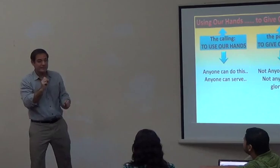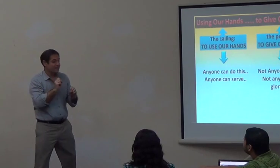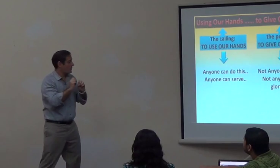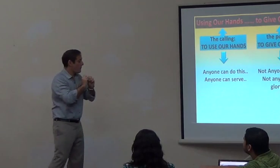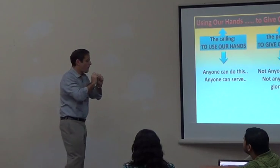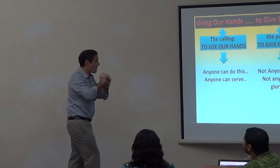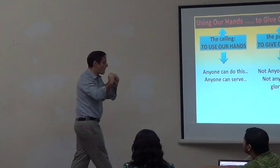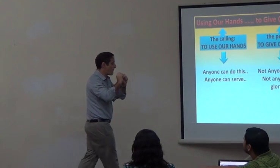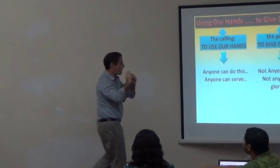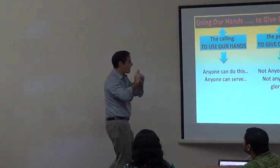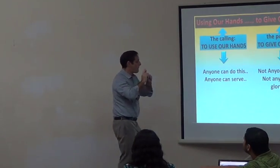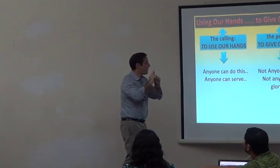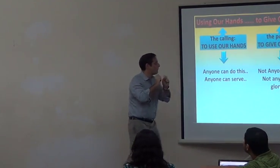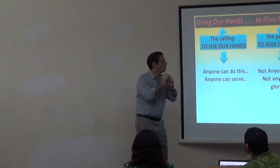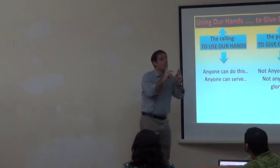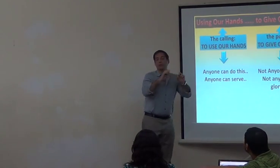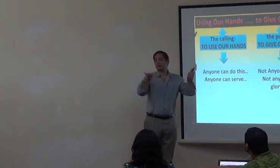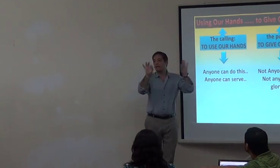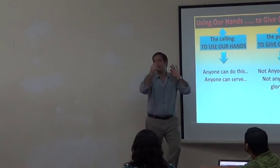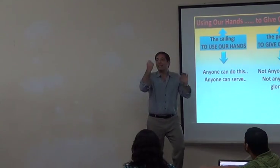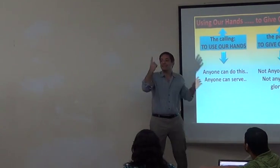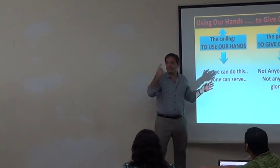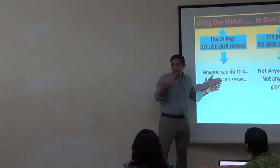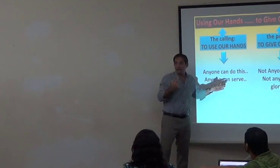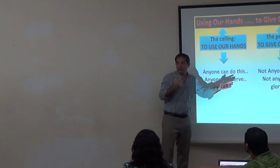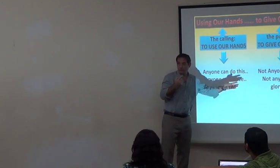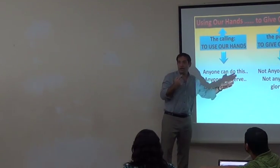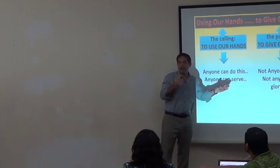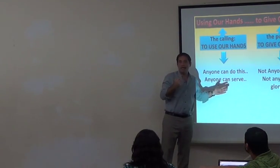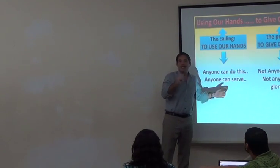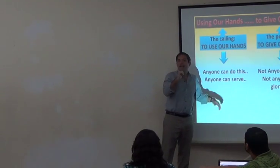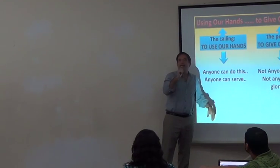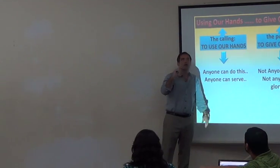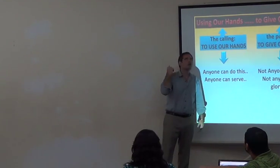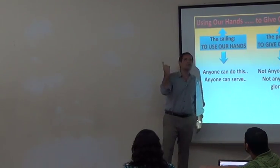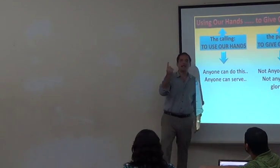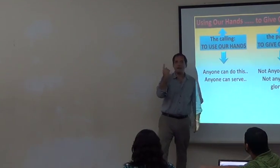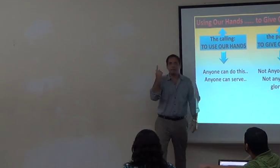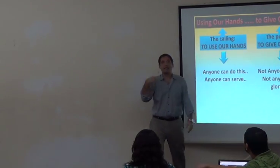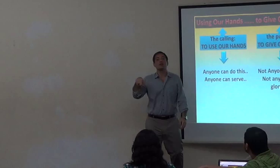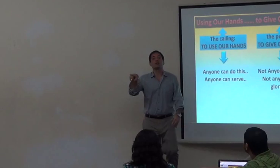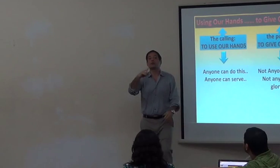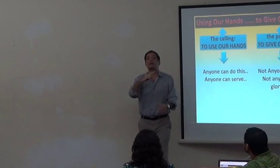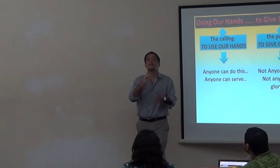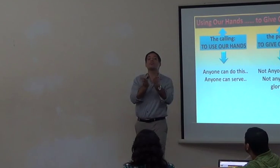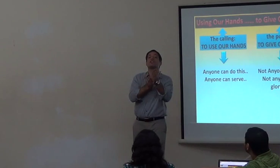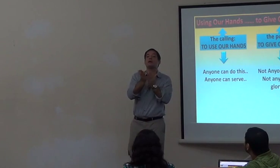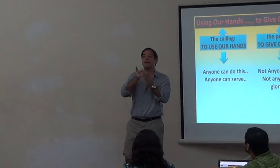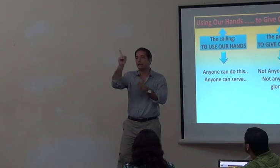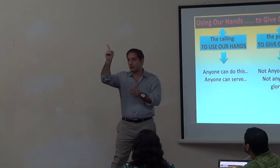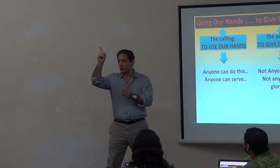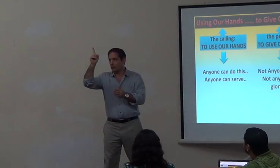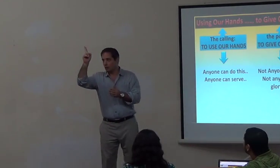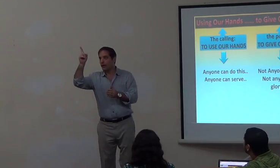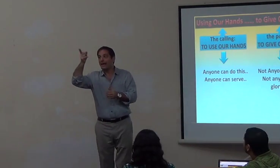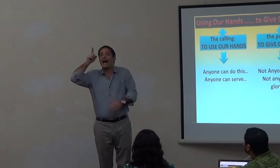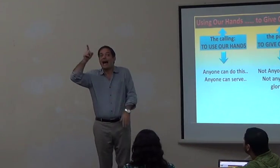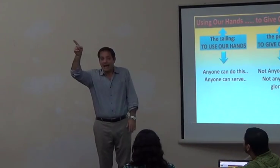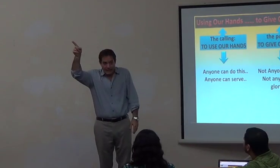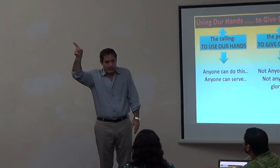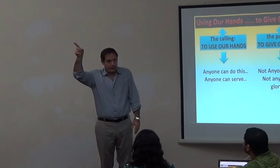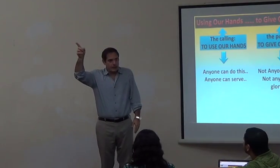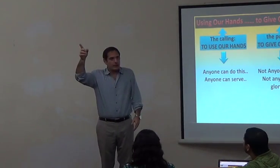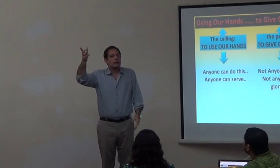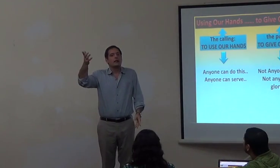Ojo con él. Esto es muy importante entender, ¿ok? Que no siempre que nosotros estamos sirviendo, ¿ok?